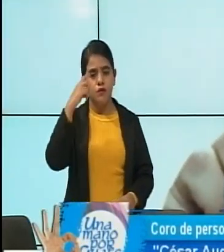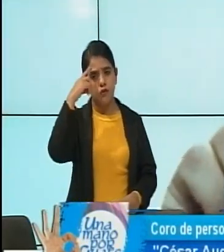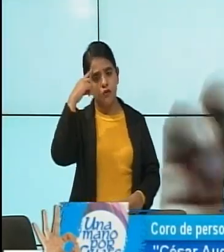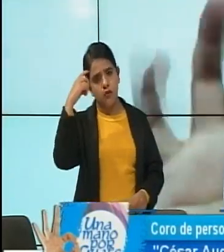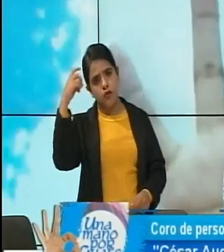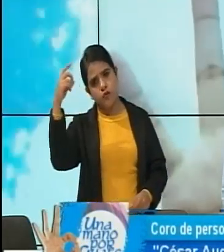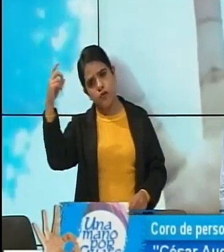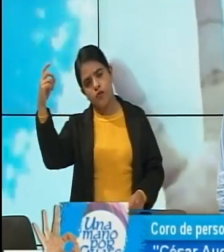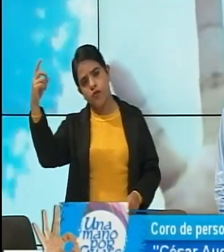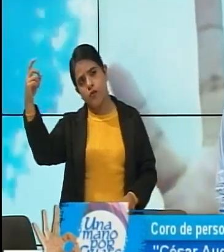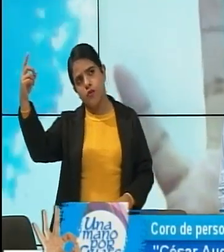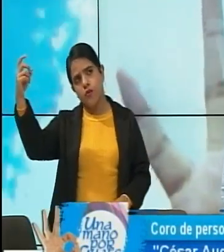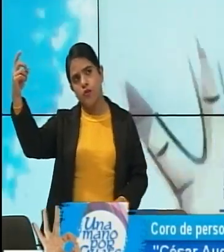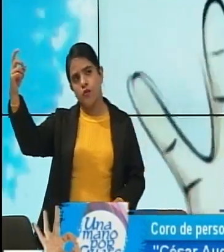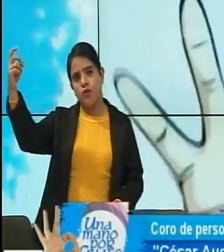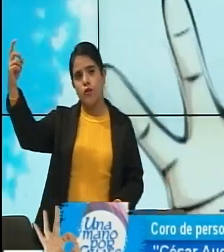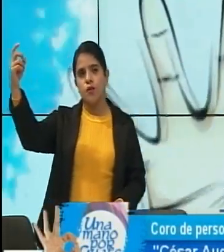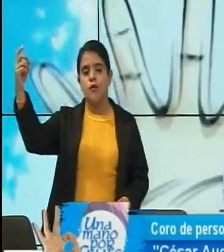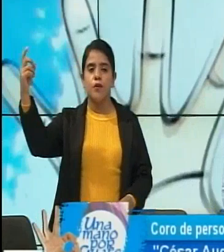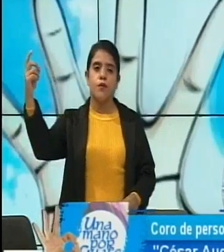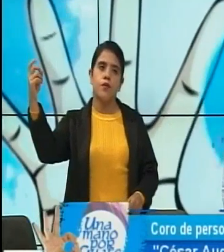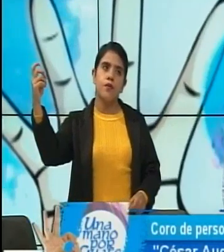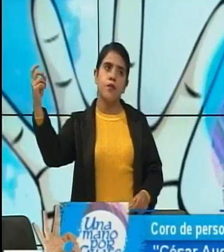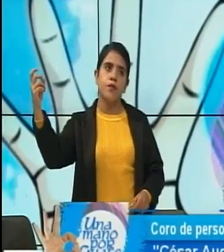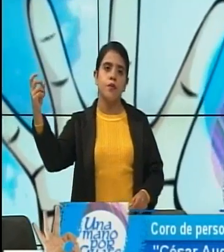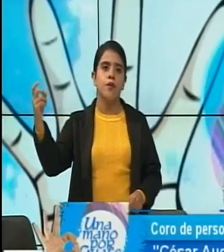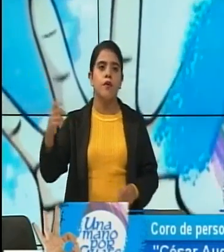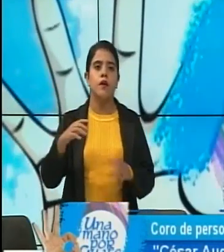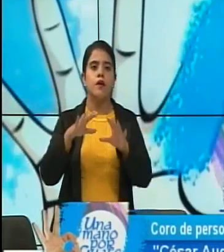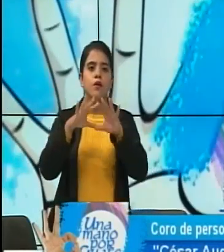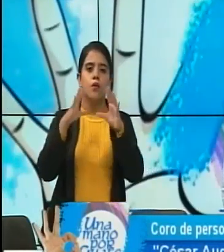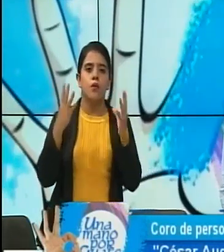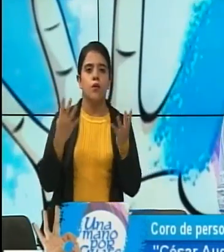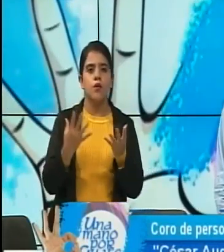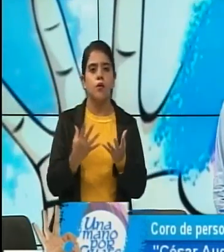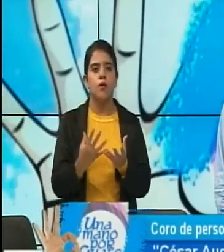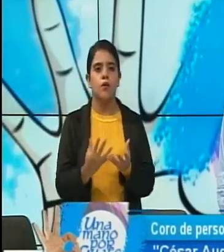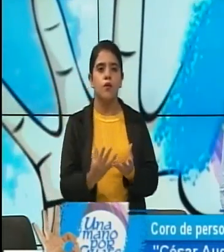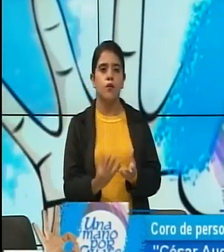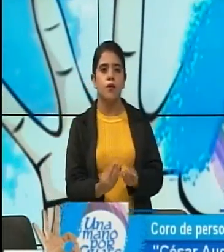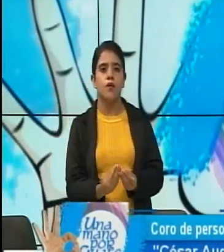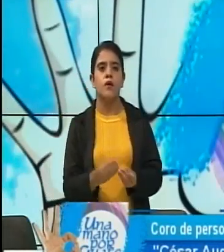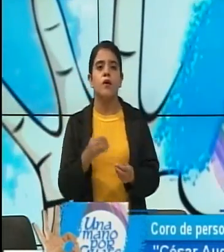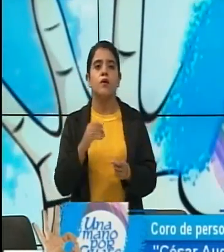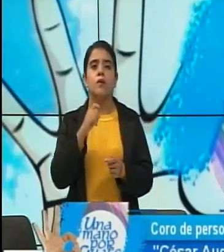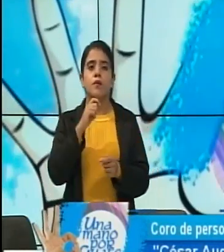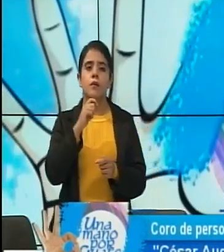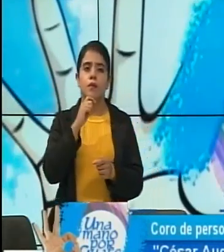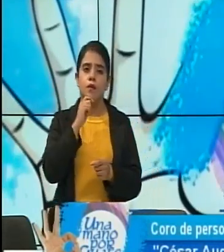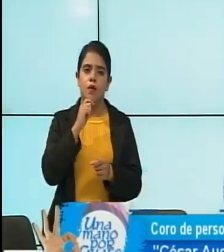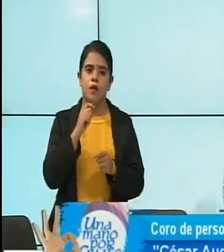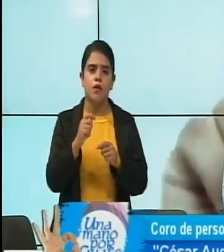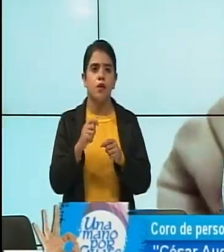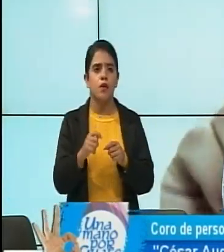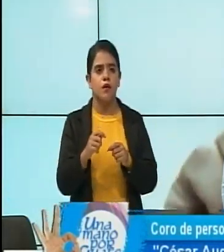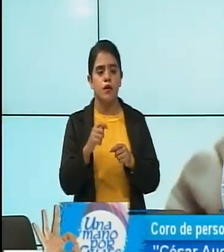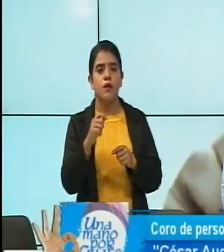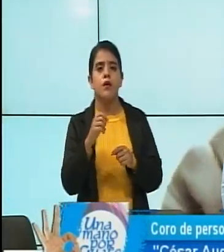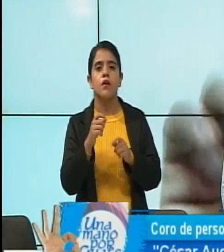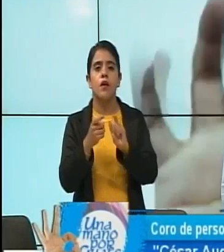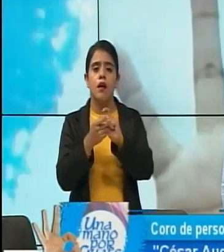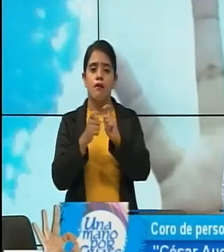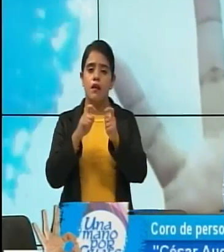Sueña con un mundo distinto donde todos los